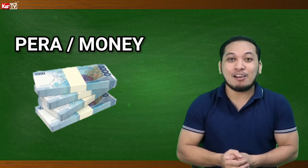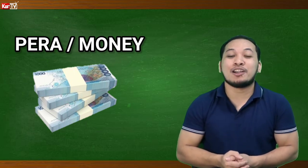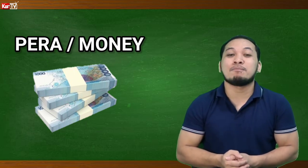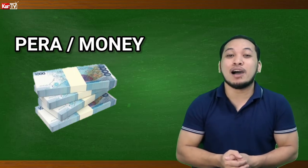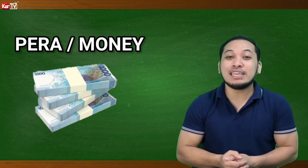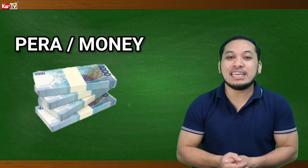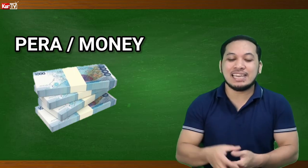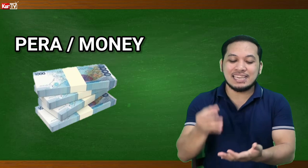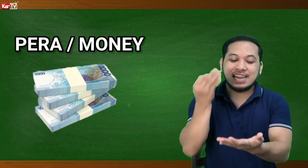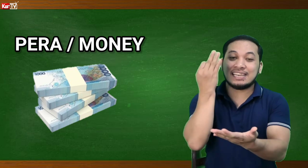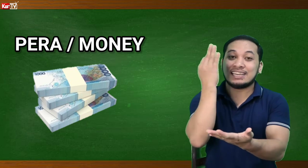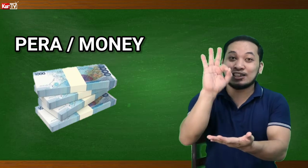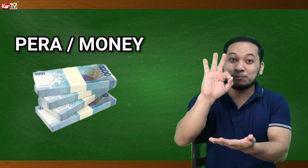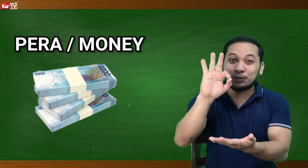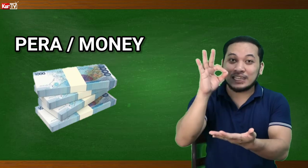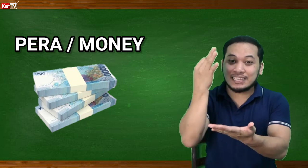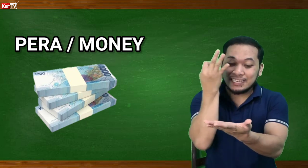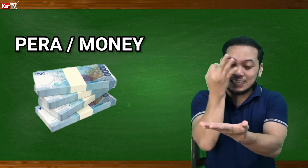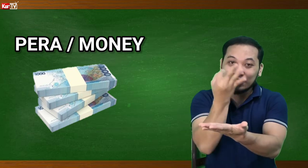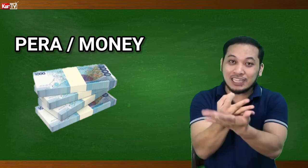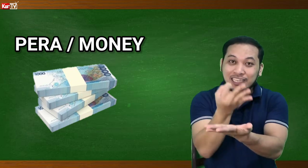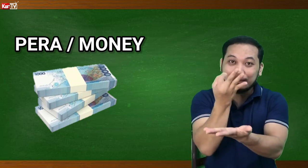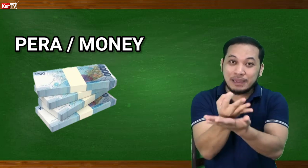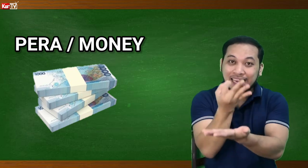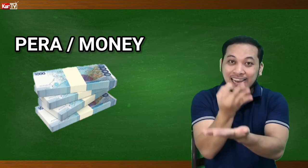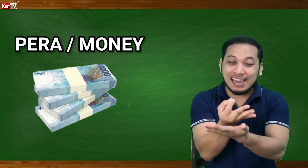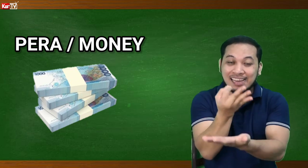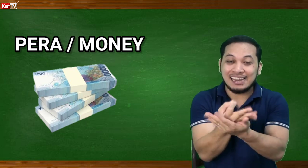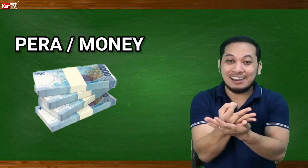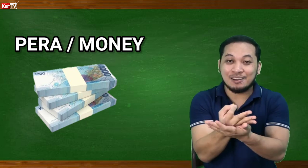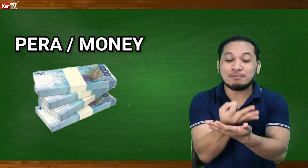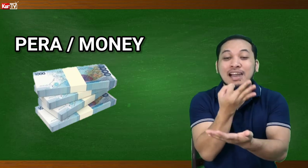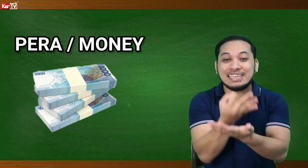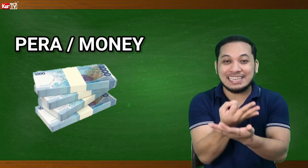or money. Ayan. Ganito po natin. Ganito natin. Pera. Oh, money.